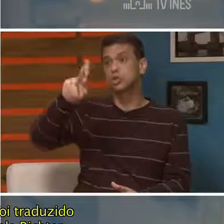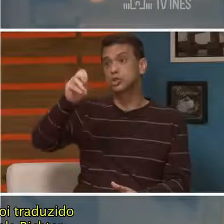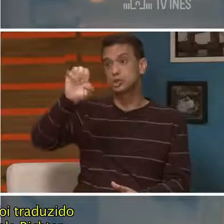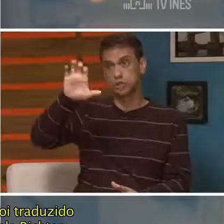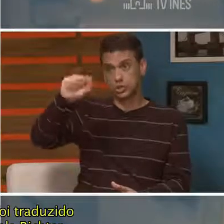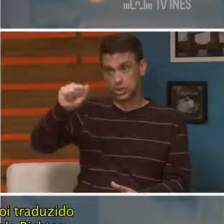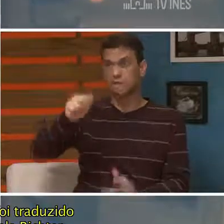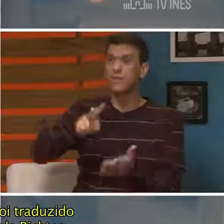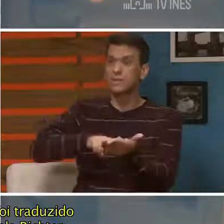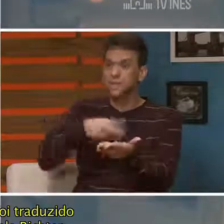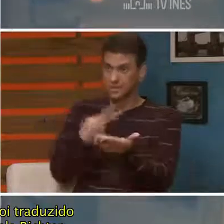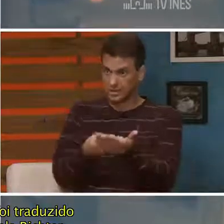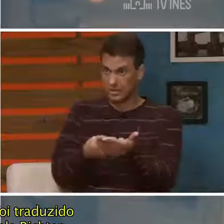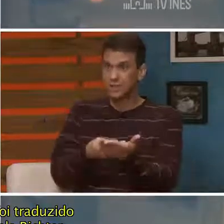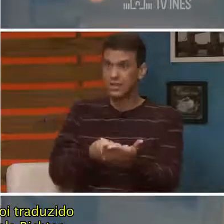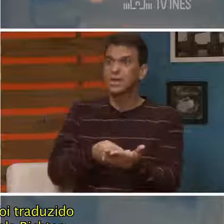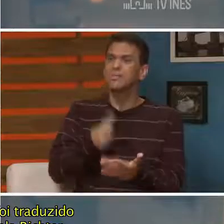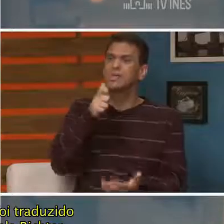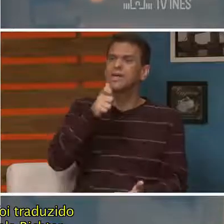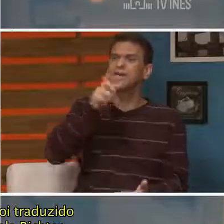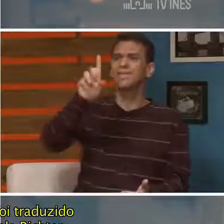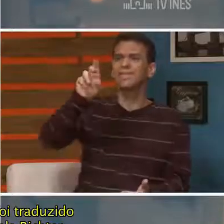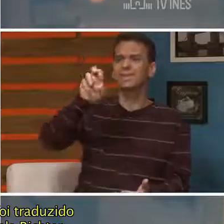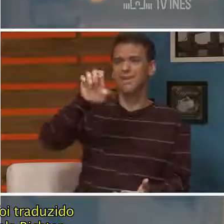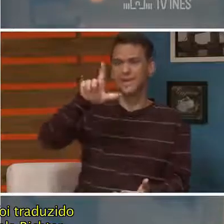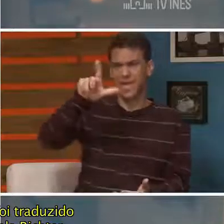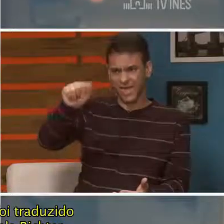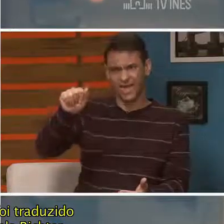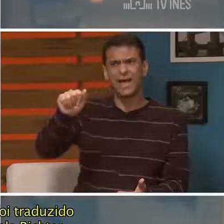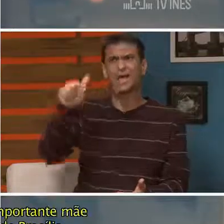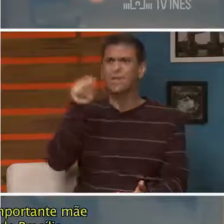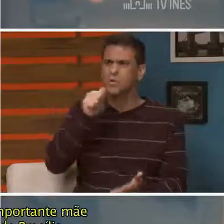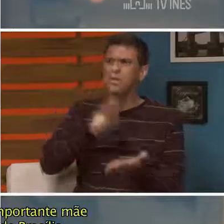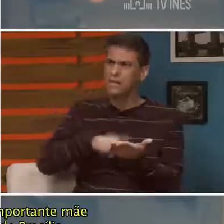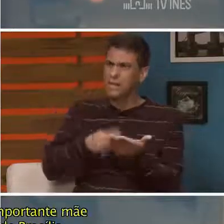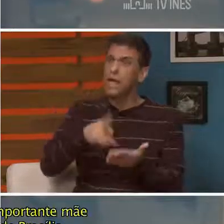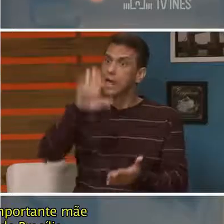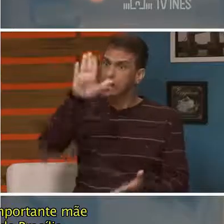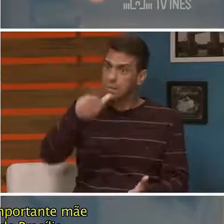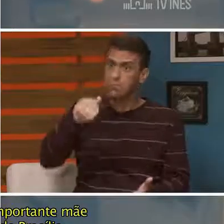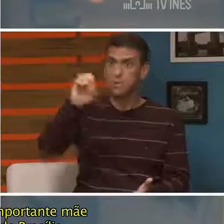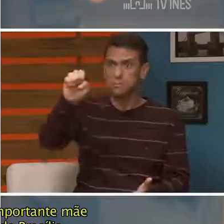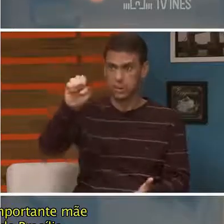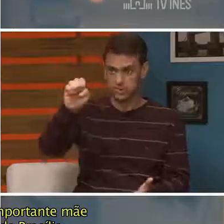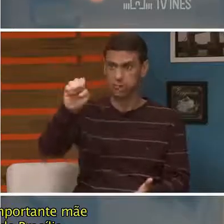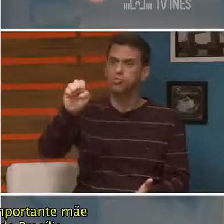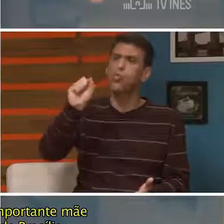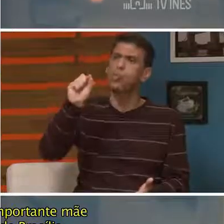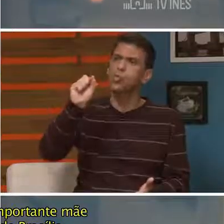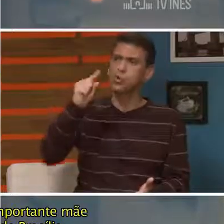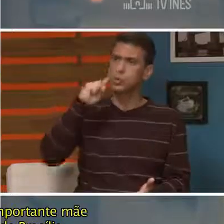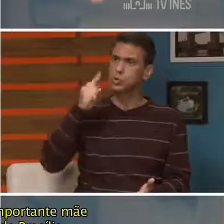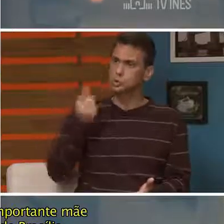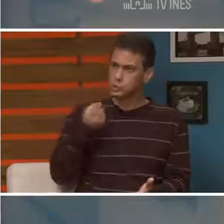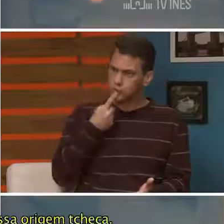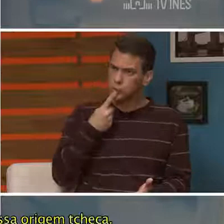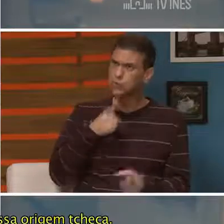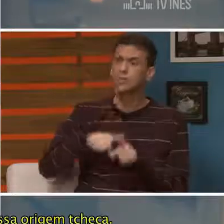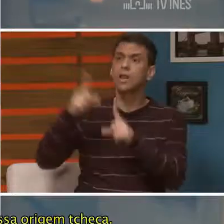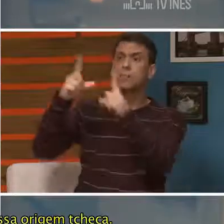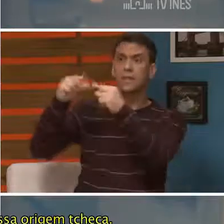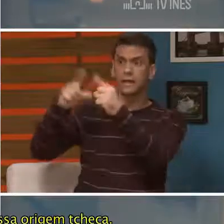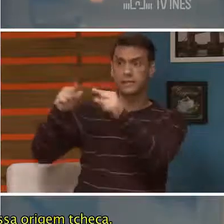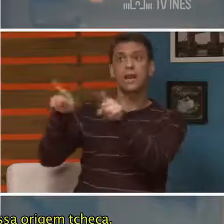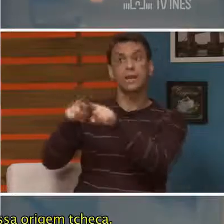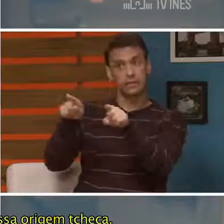E esse livro foi traduzido pela Daniela Richter, que é uma importante mãe de surdo de Brasília,